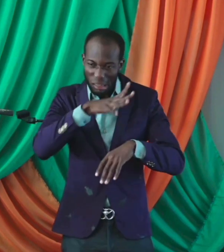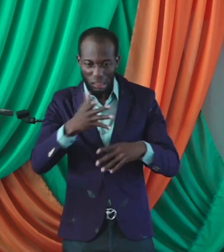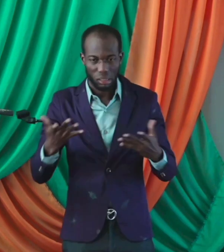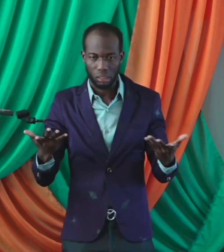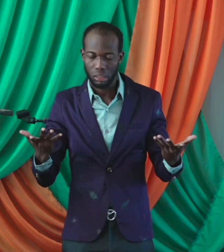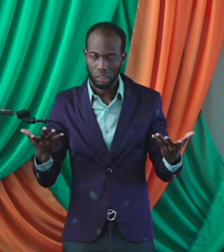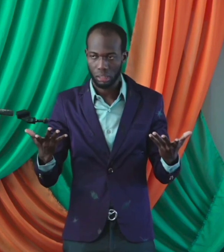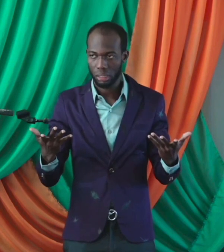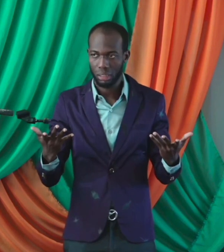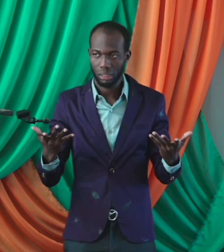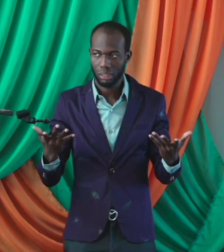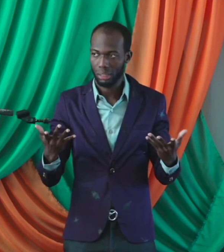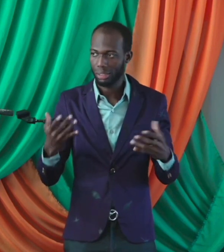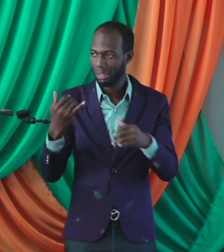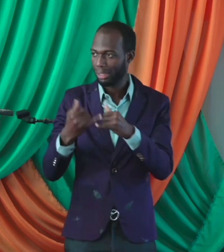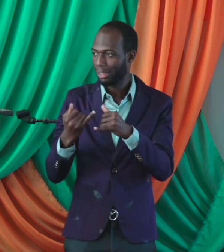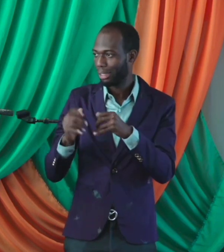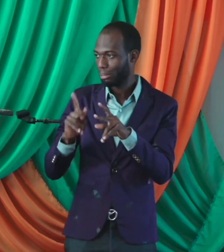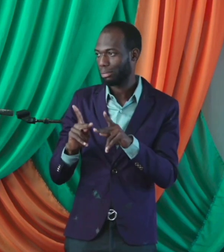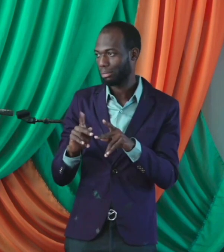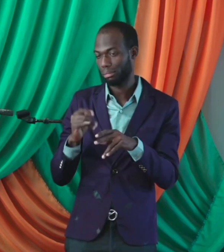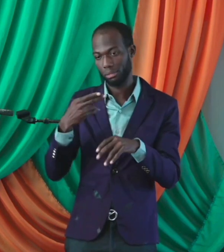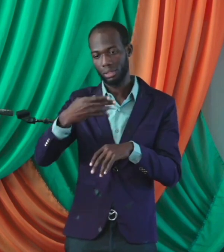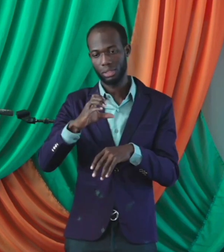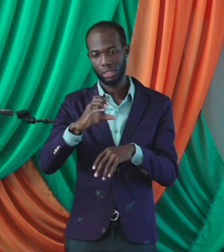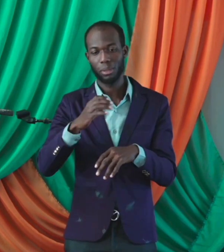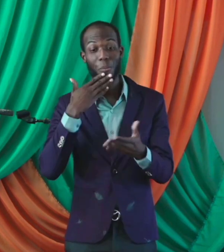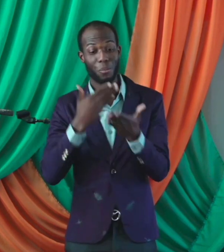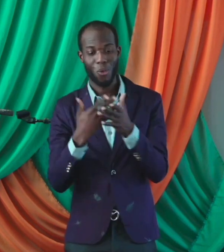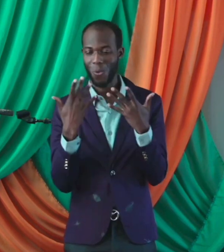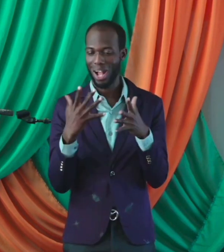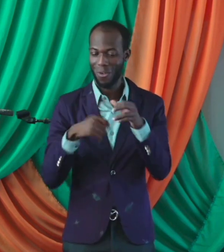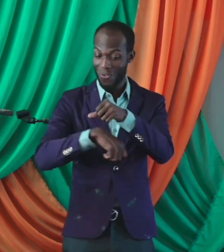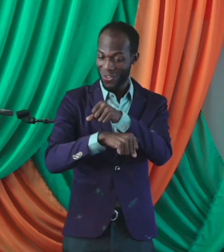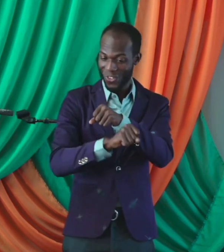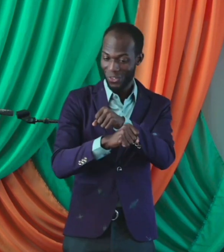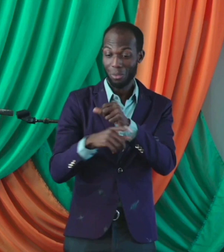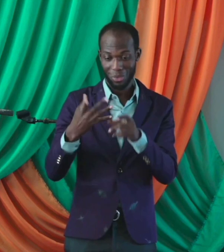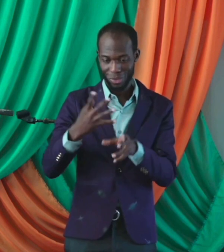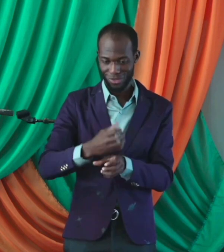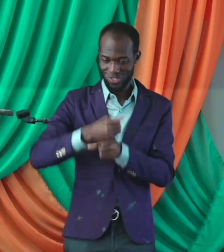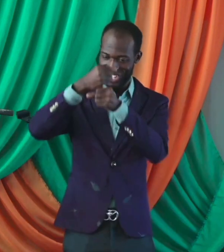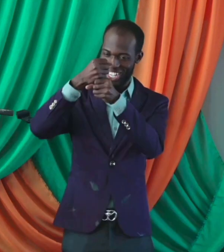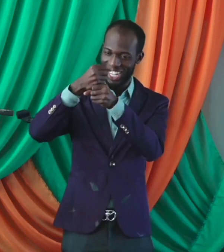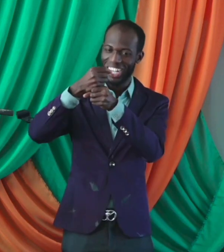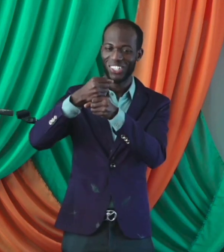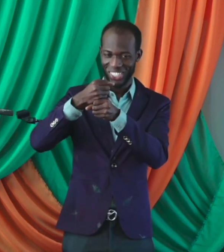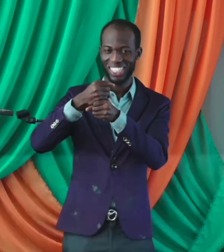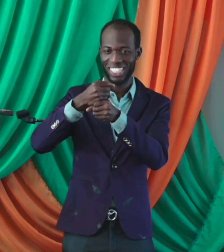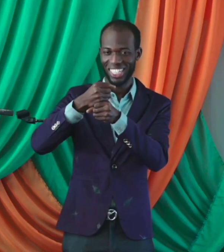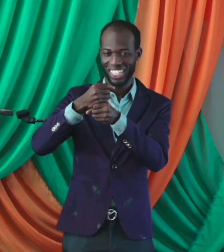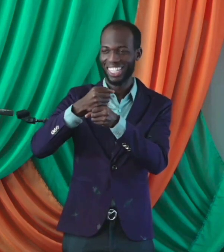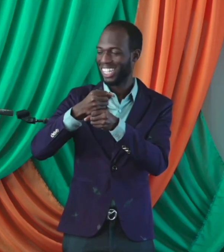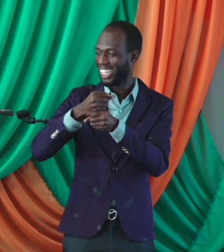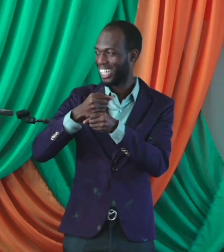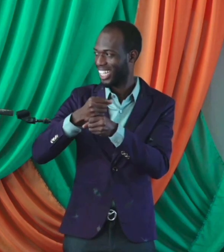oui. Qui moun? C'est le dernier moun que nous pas occupé à handicapé, à venger nous. C'est eux, mais qui sont bien l'honneur, nous. Vous voyez